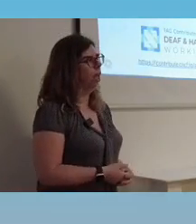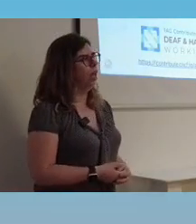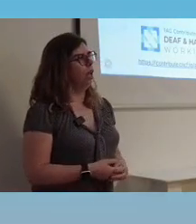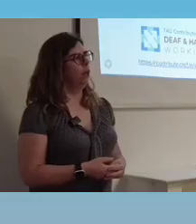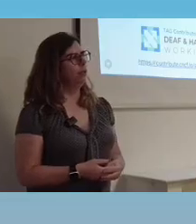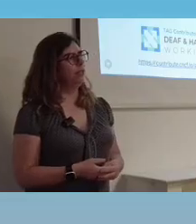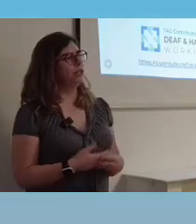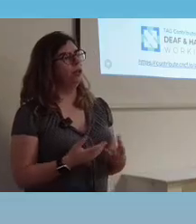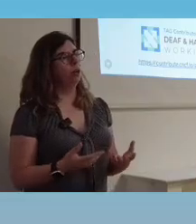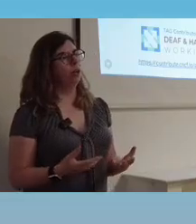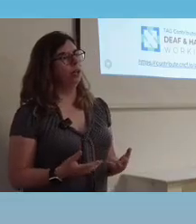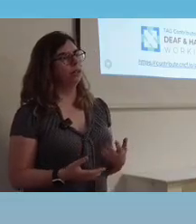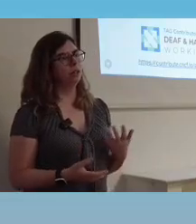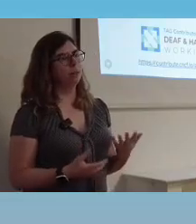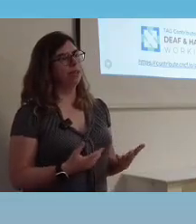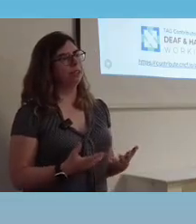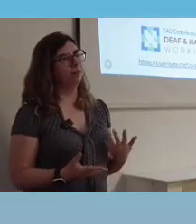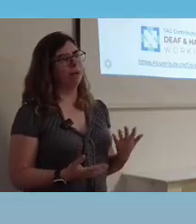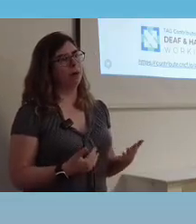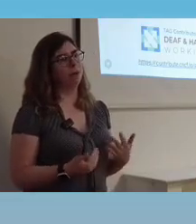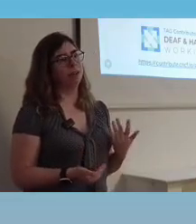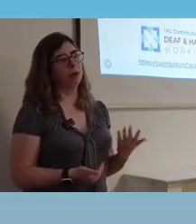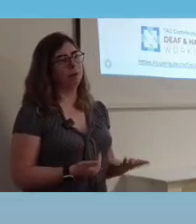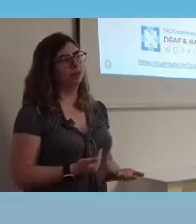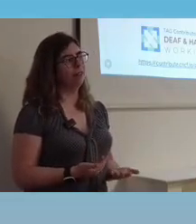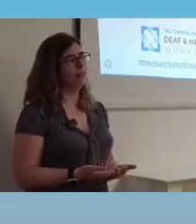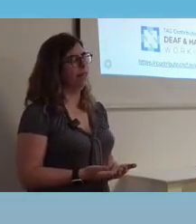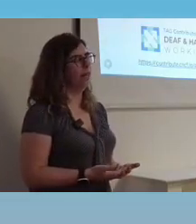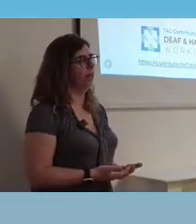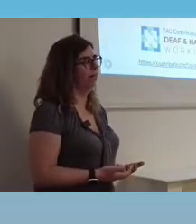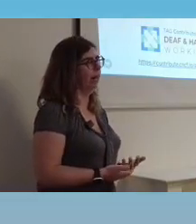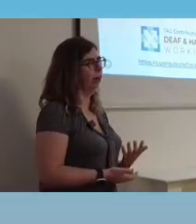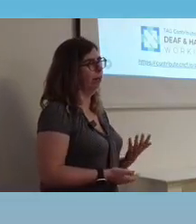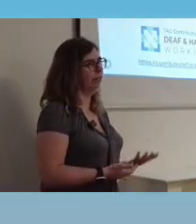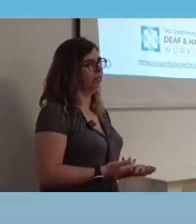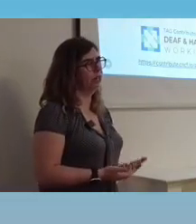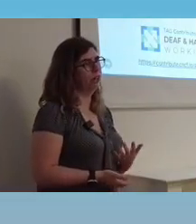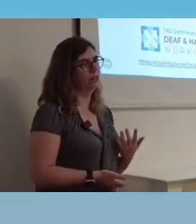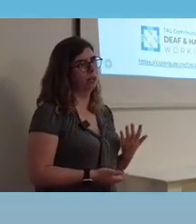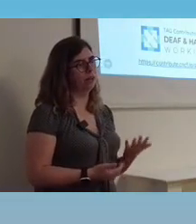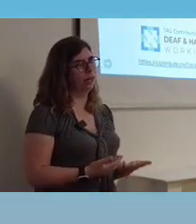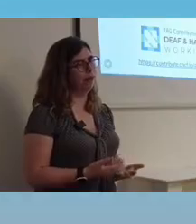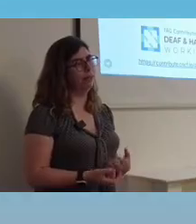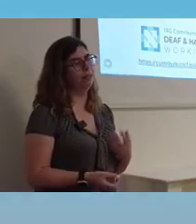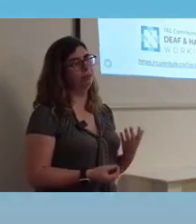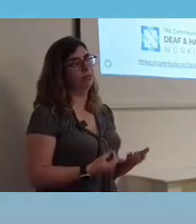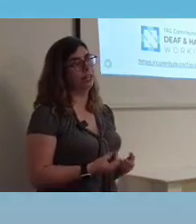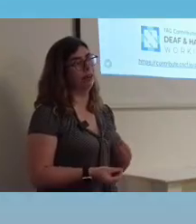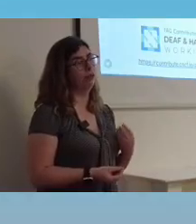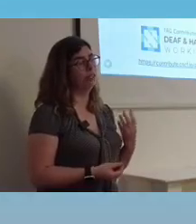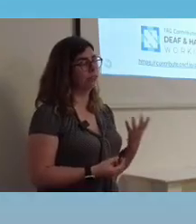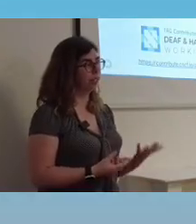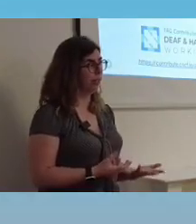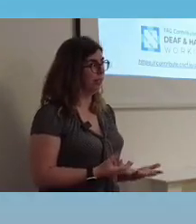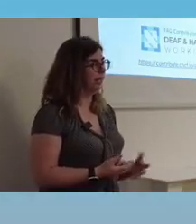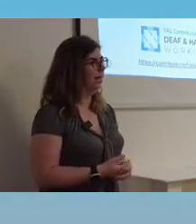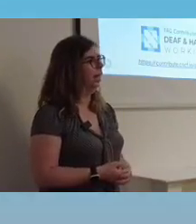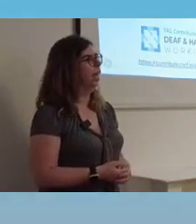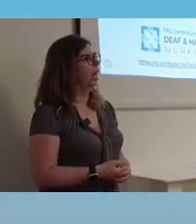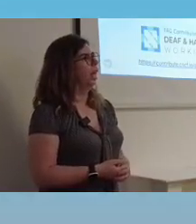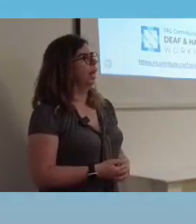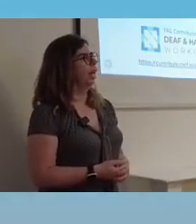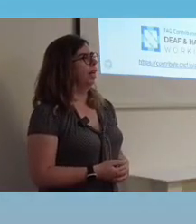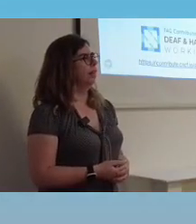accessible, parce que les entreprises ne savent pas comment travailler avec les personnes handicapées, c'est pour ça qu'il faut les